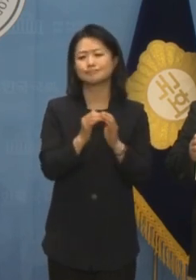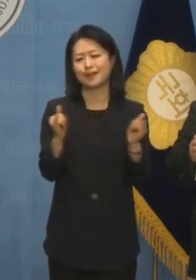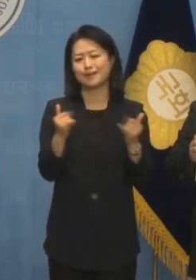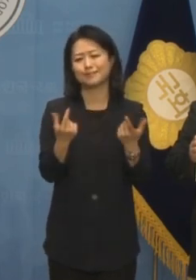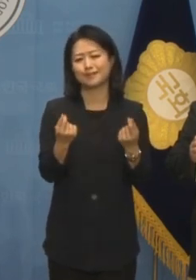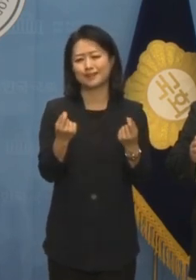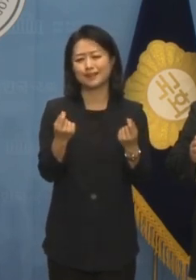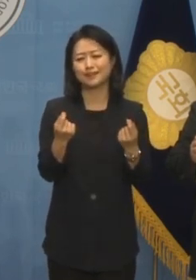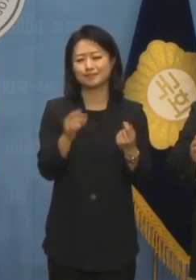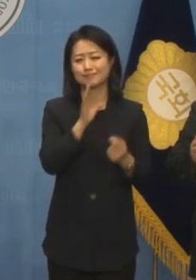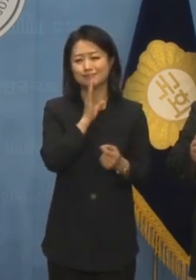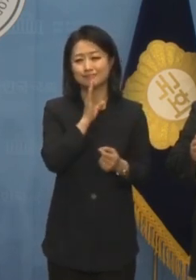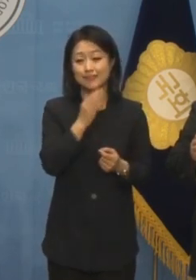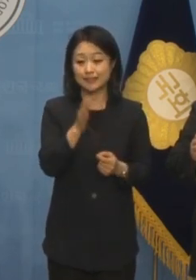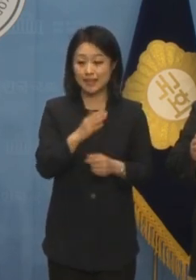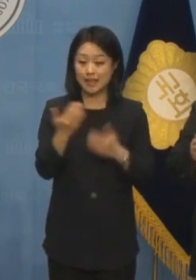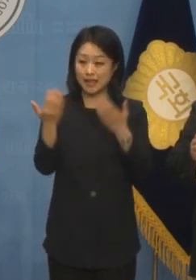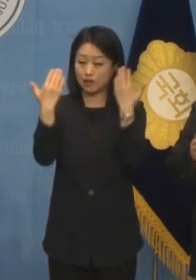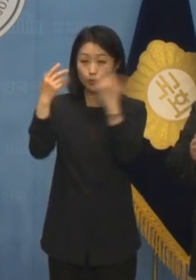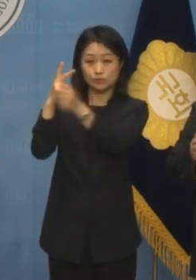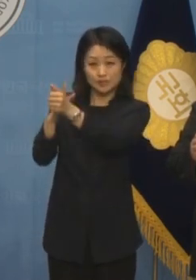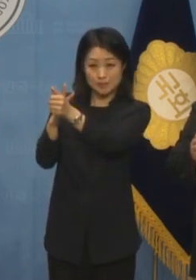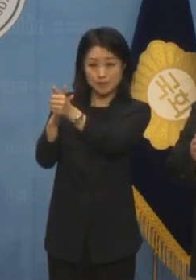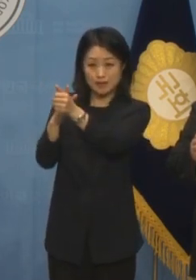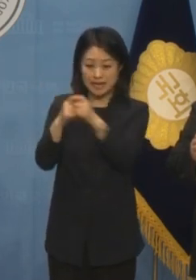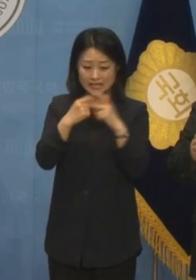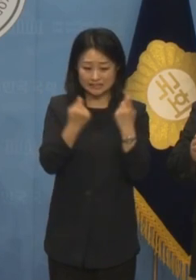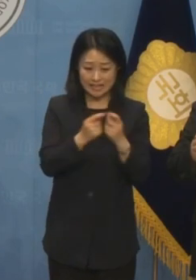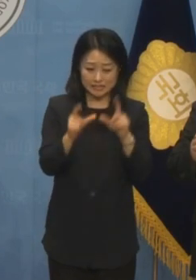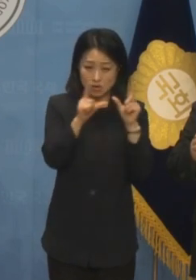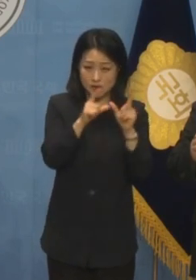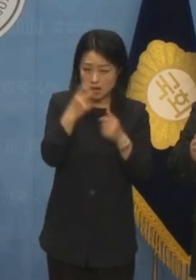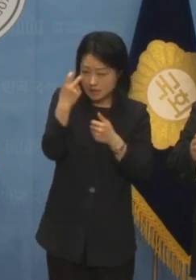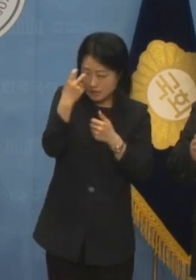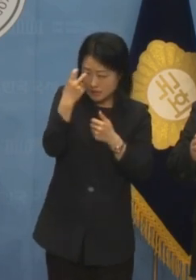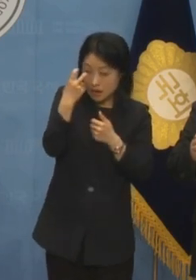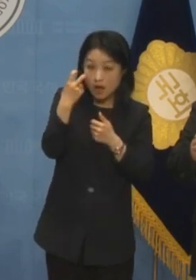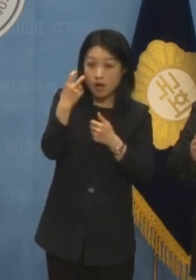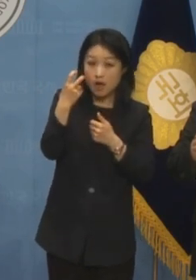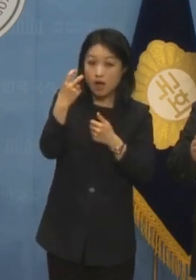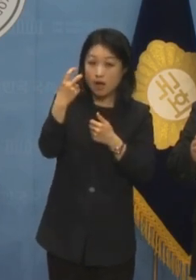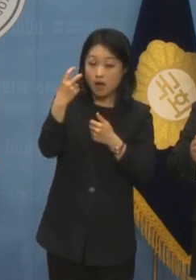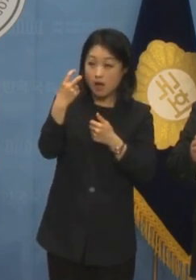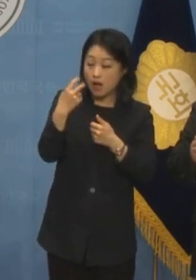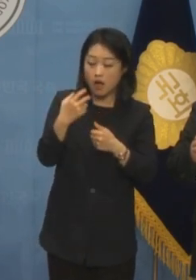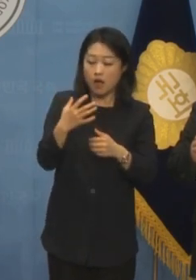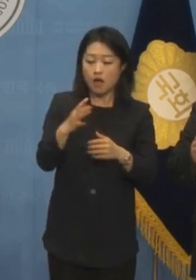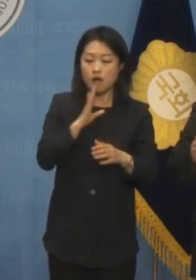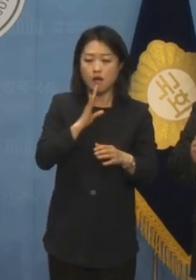사람이고 인간인데 학교 선생님에게 사생활까지 감시받아야 하는 것은 말이 되지 않습니다.